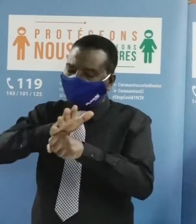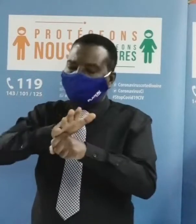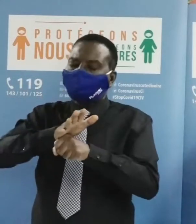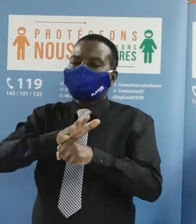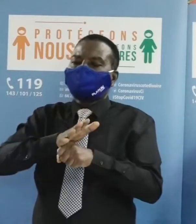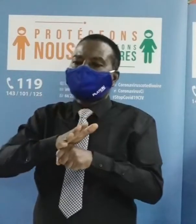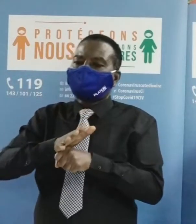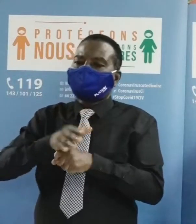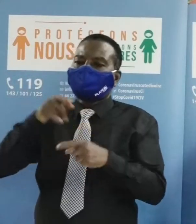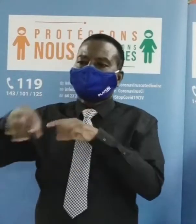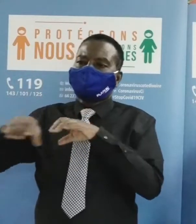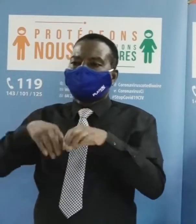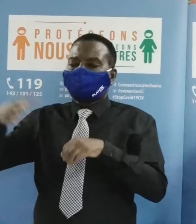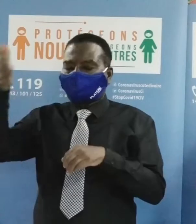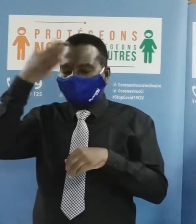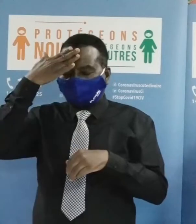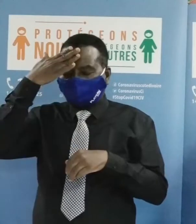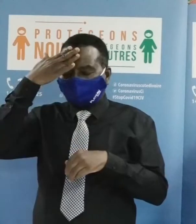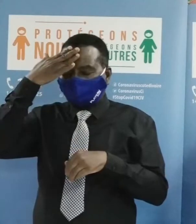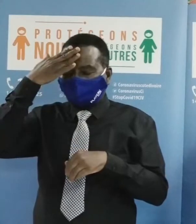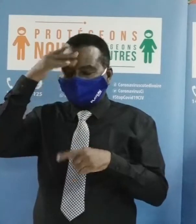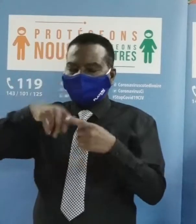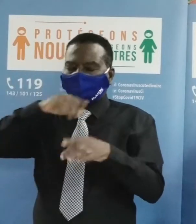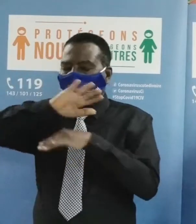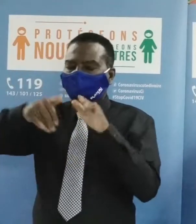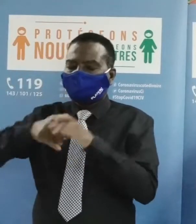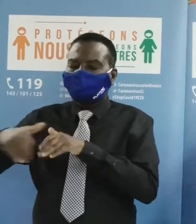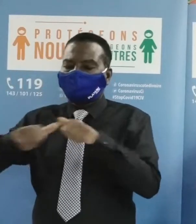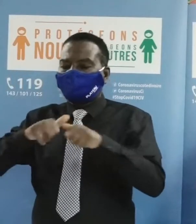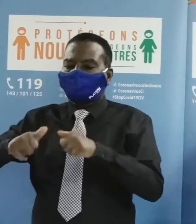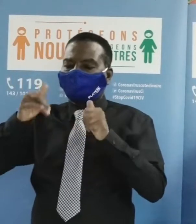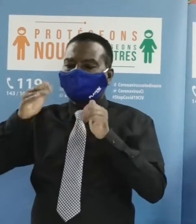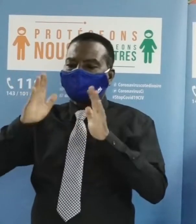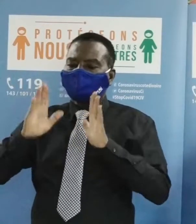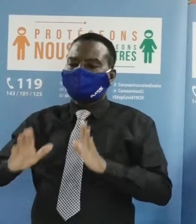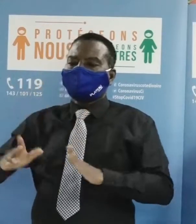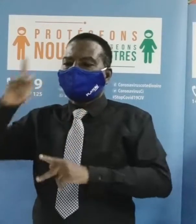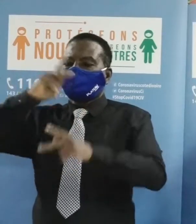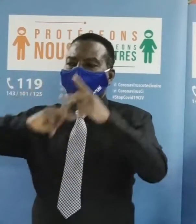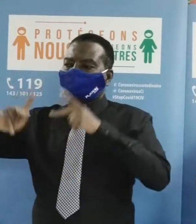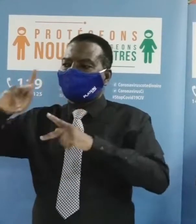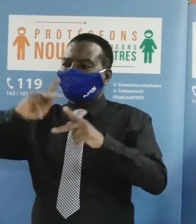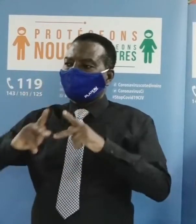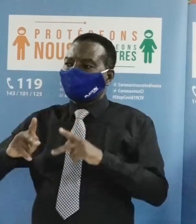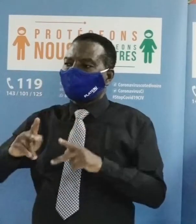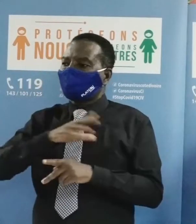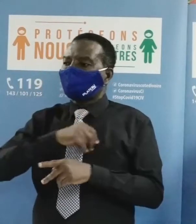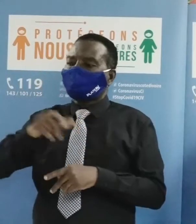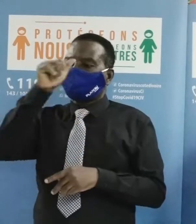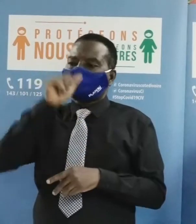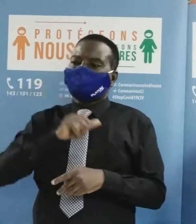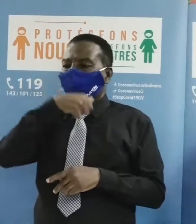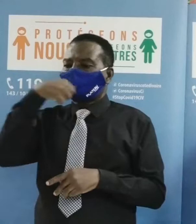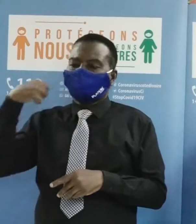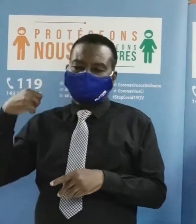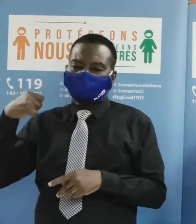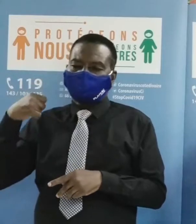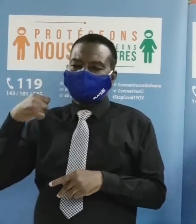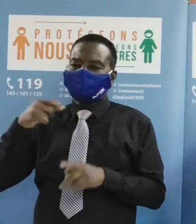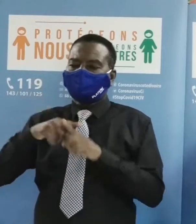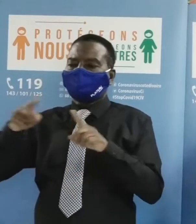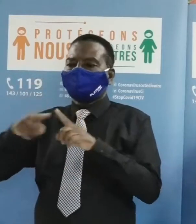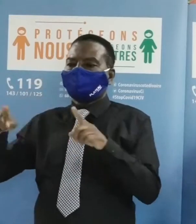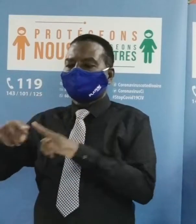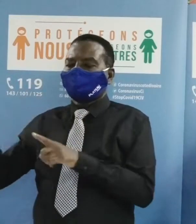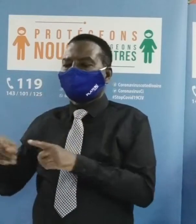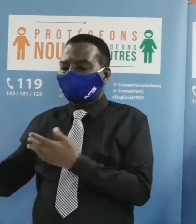a fait connaître à tous les acteurs publics et privés diverses